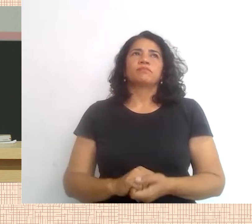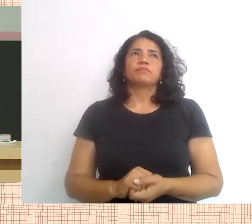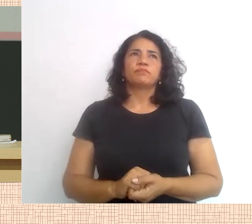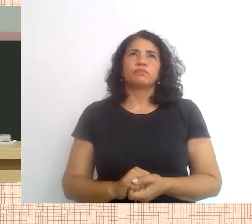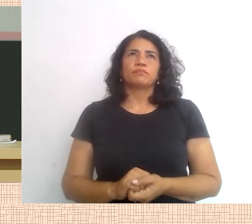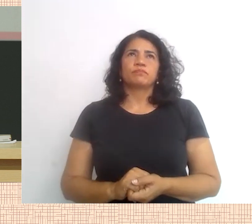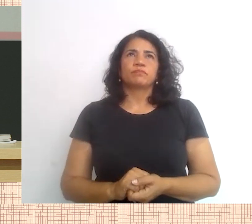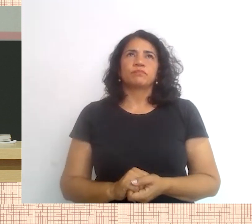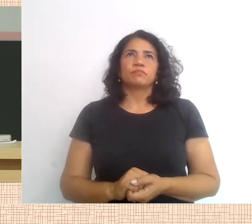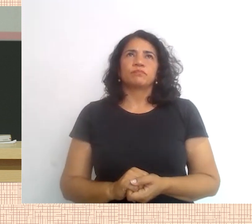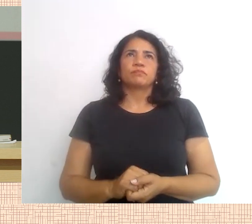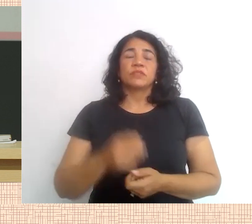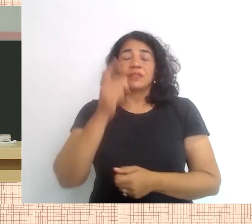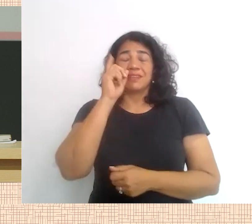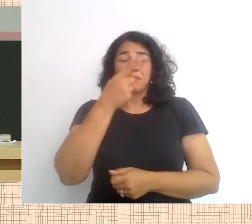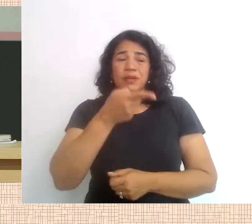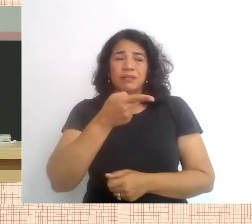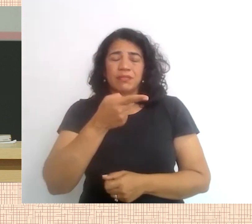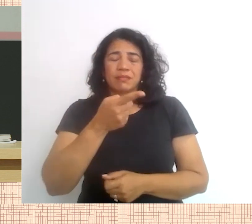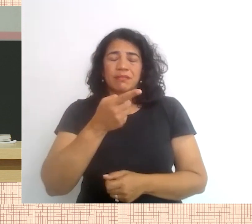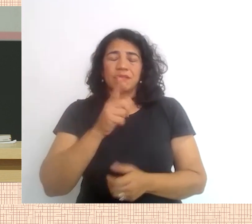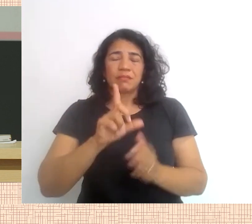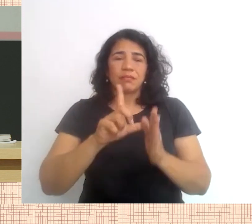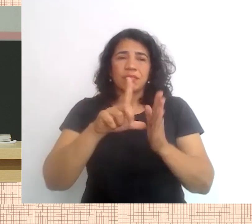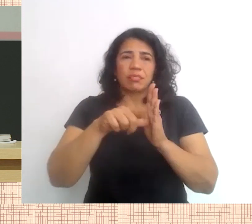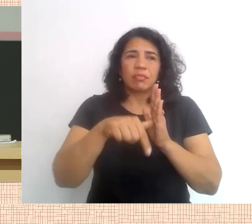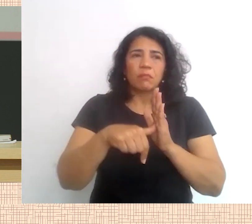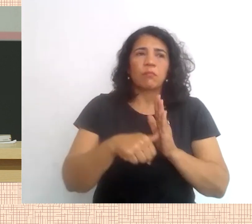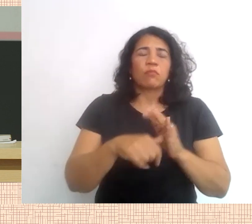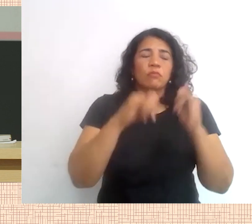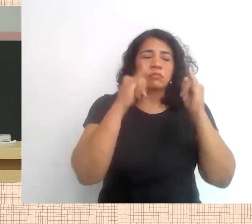deixou Timóteo. Ué, cadê o Silas?